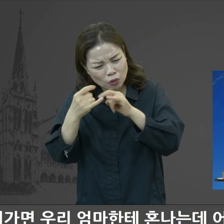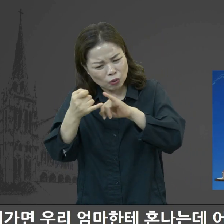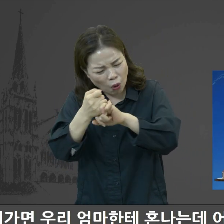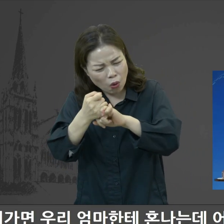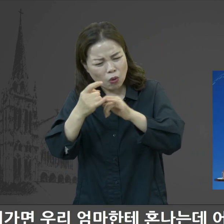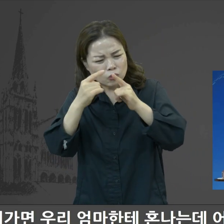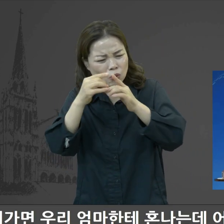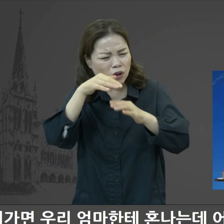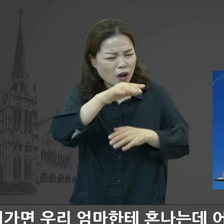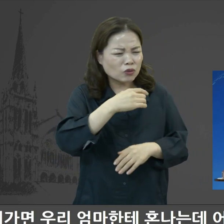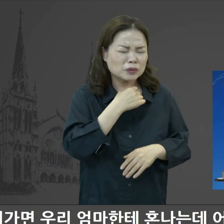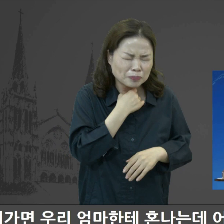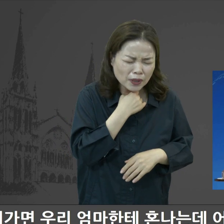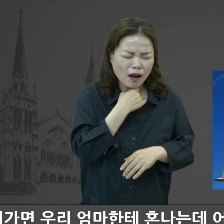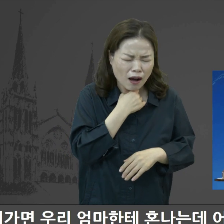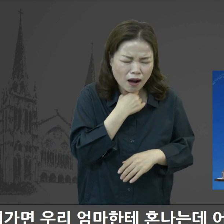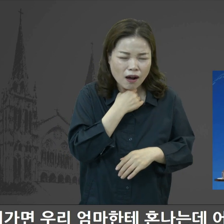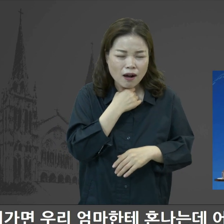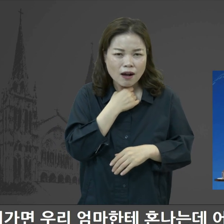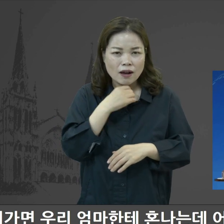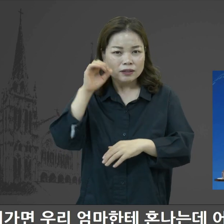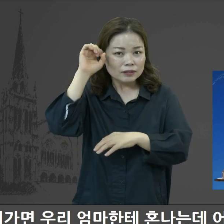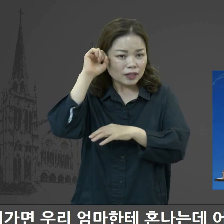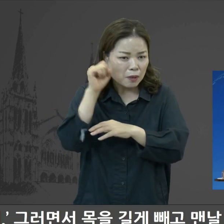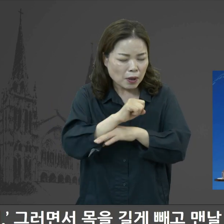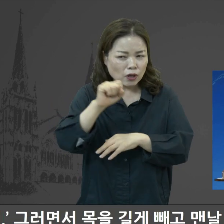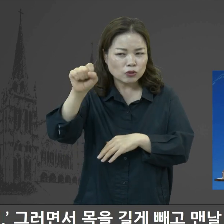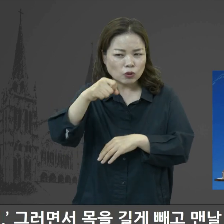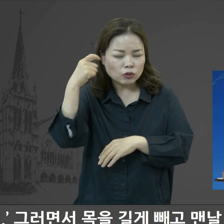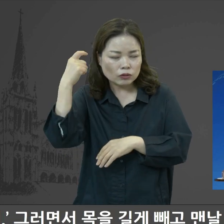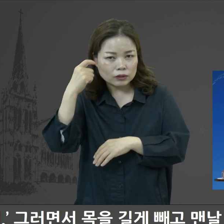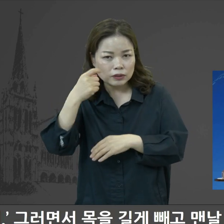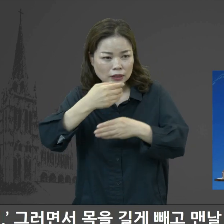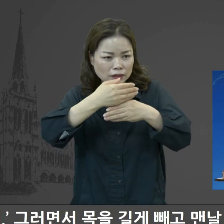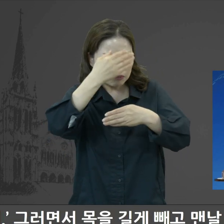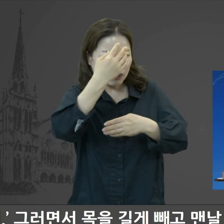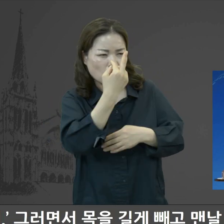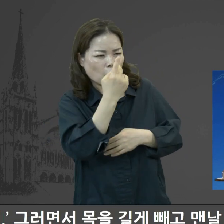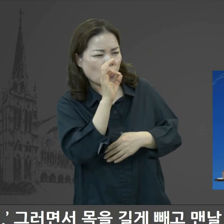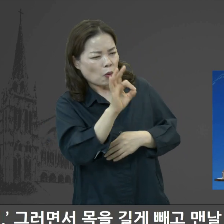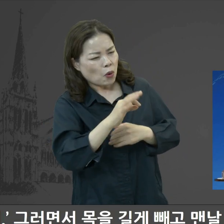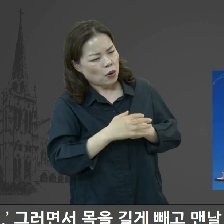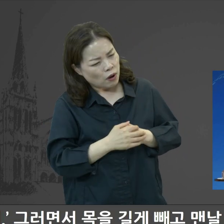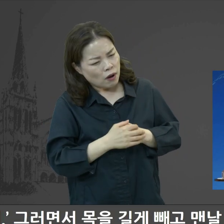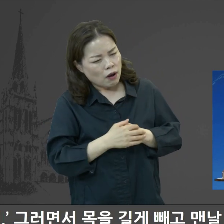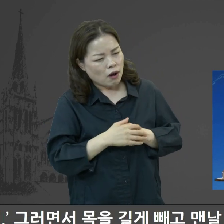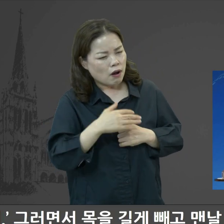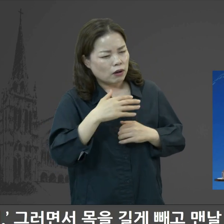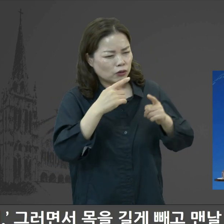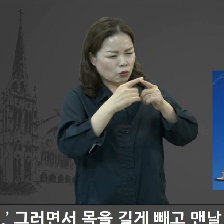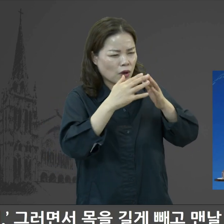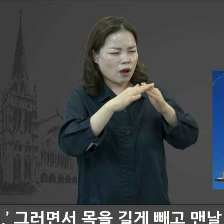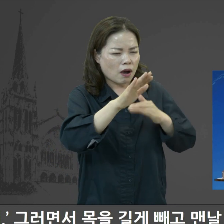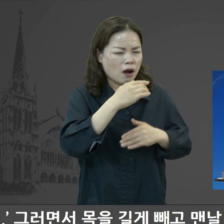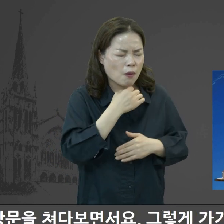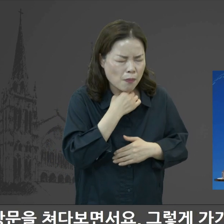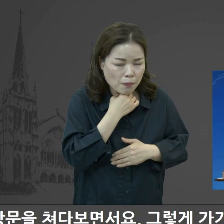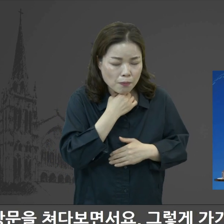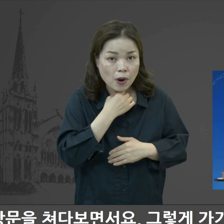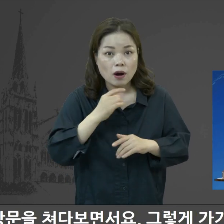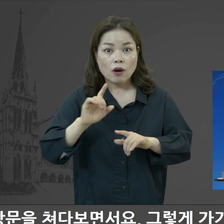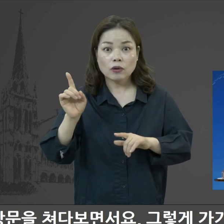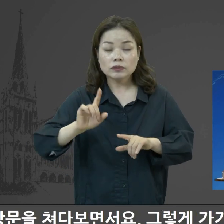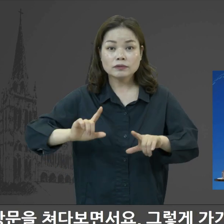그러면서 목을 길게 빼고 맨날 새벽에 종소리를 들으면서 제가 창문을 쳐다보면서요 그렇게 가기를 사모했어요. 그런데 어느